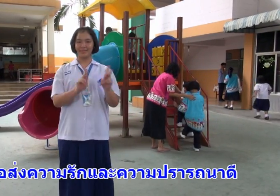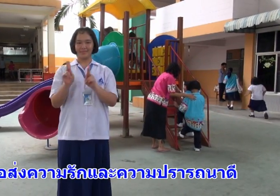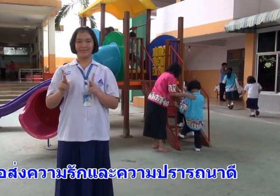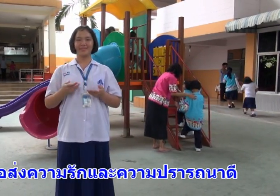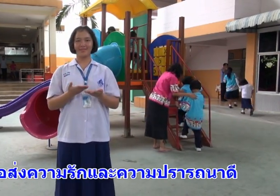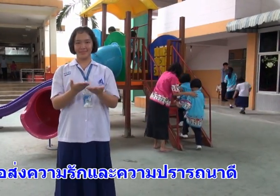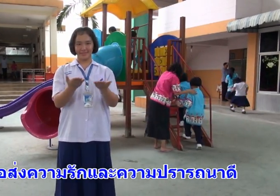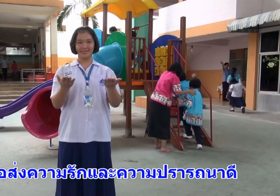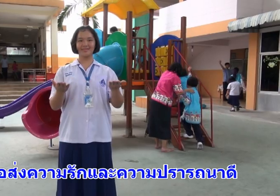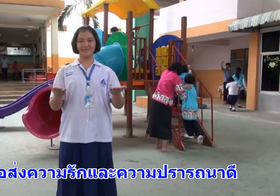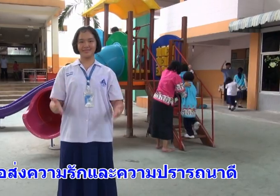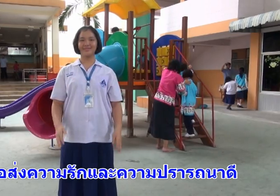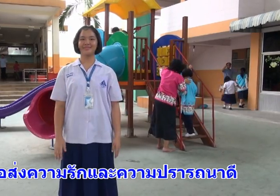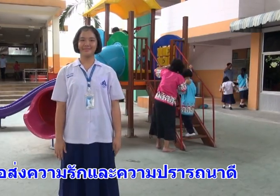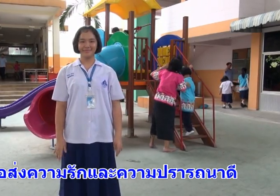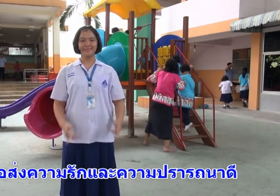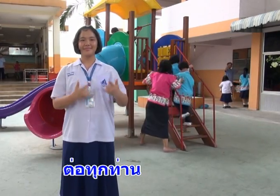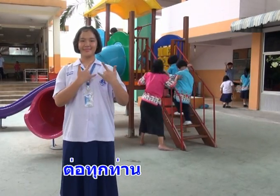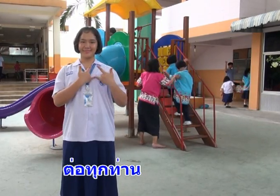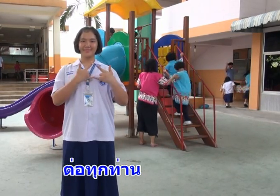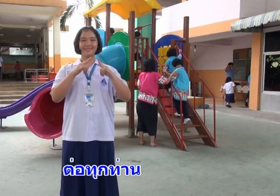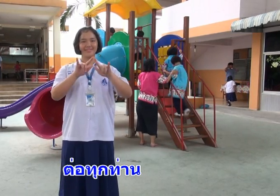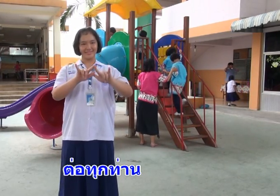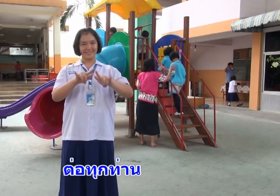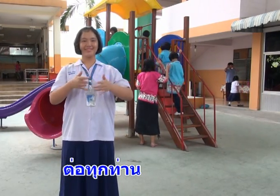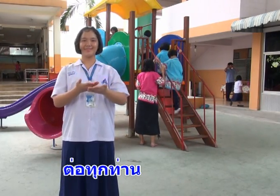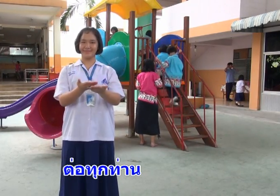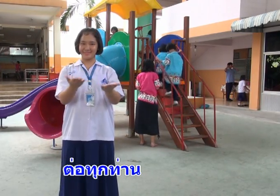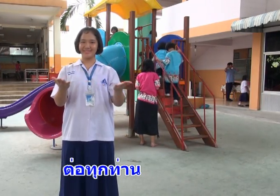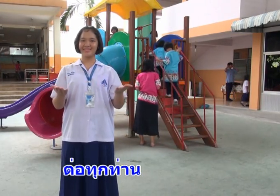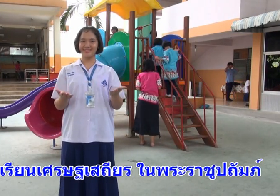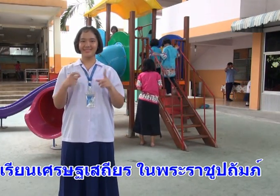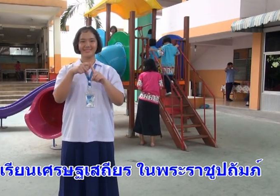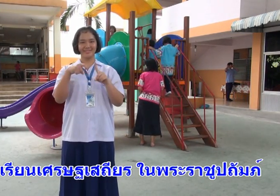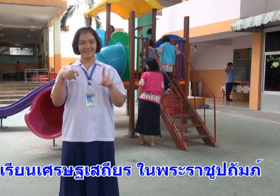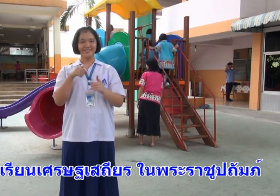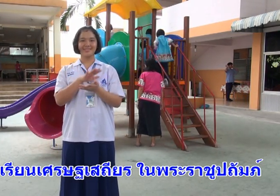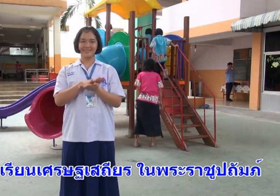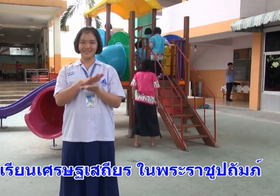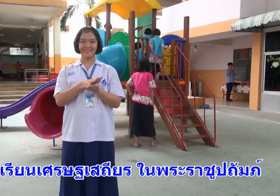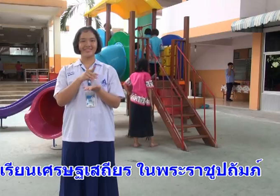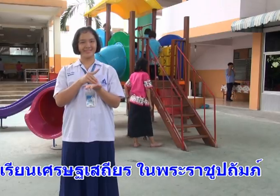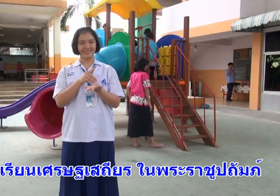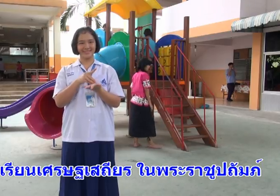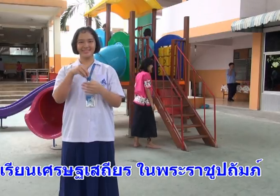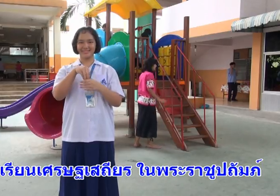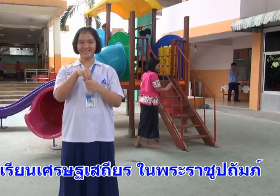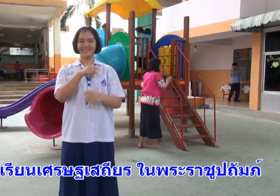ขอส่งความรักและความปรารถนาดีต่อทุกท่านจากโรงเรียนเศรษฐเถียรในพระราชูปถัมภ์